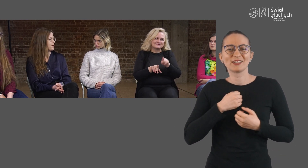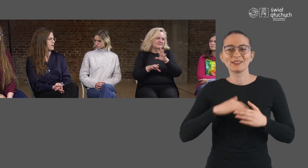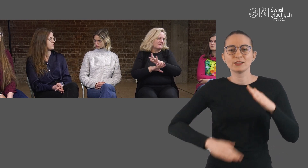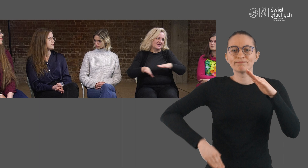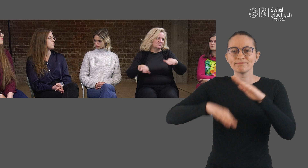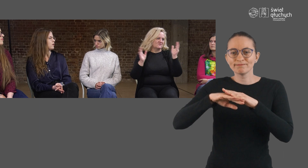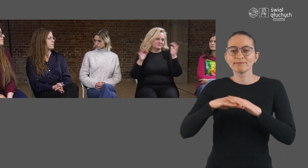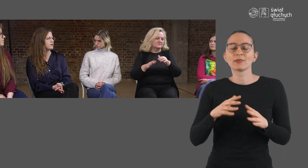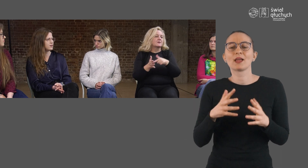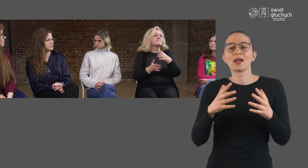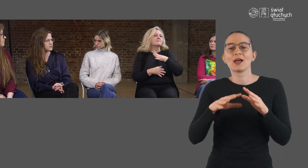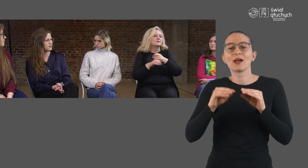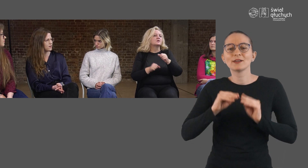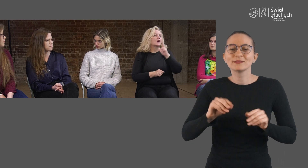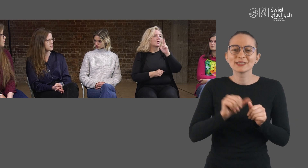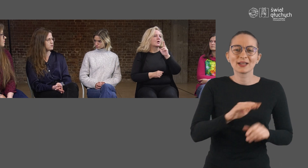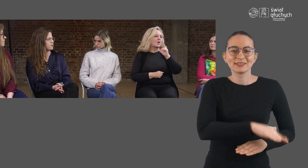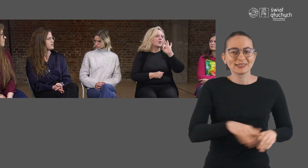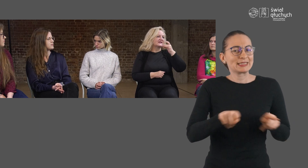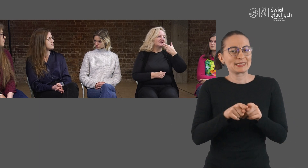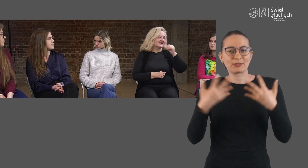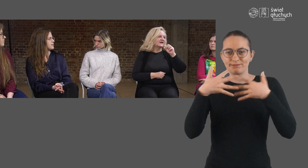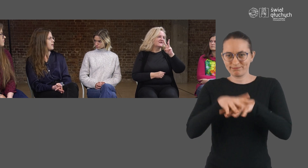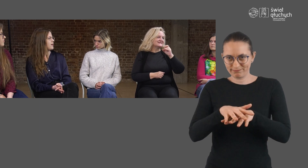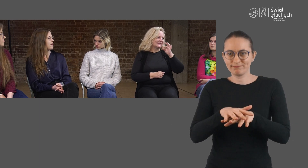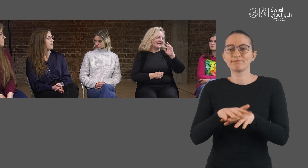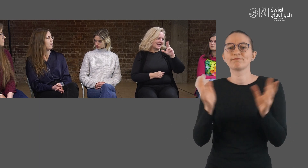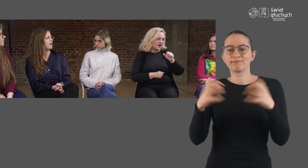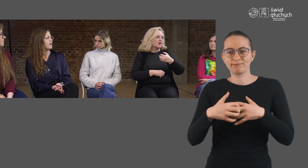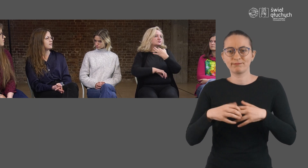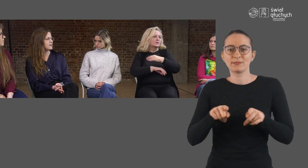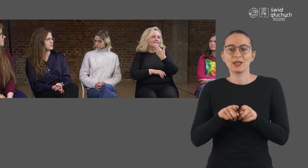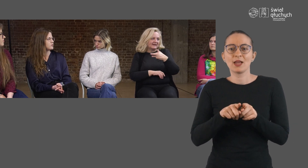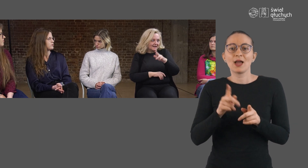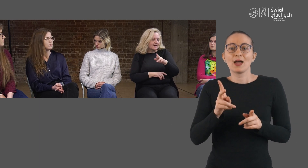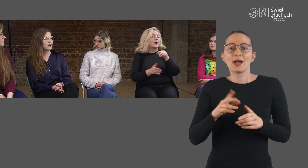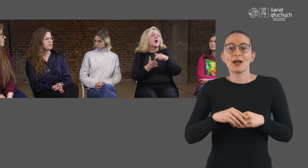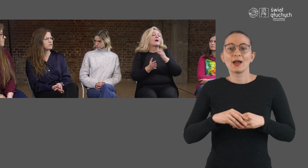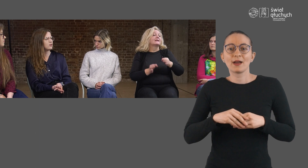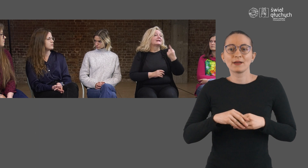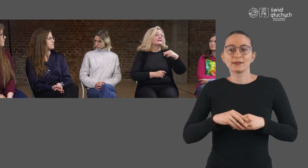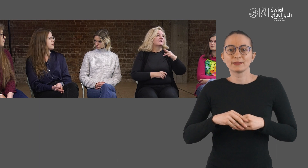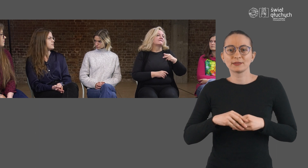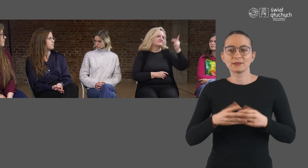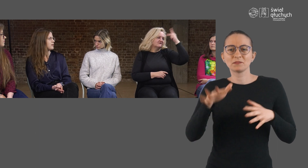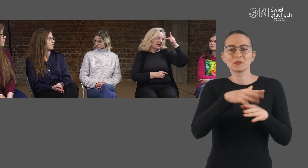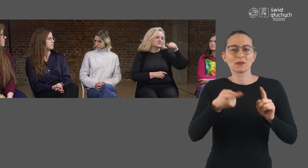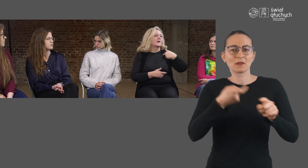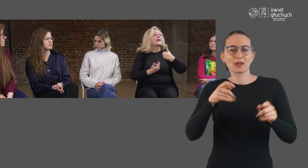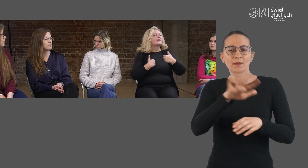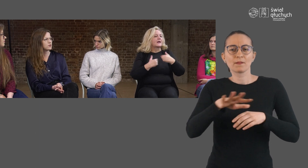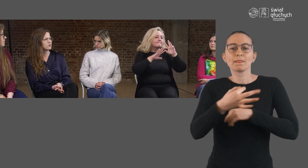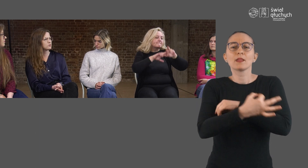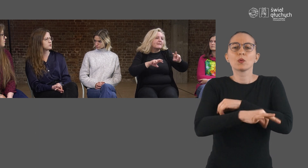masowych. Skończyłam kognitywistykę, studia magisterskie, a teraz jestem doktorantką filozofii, gdzie